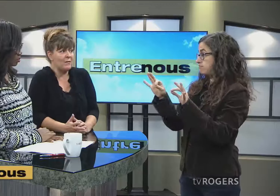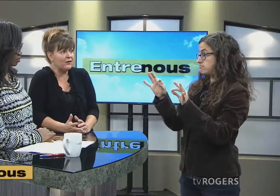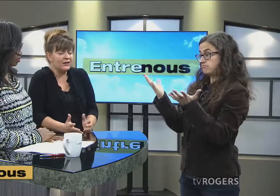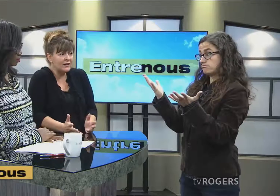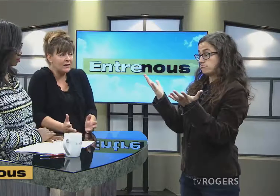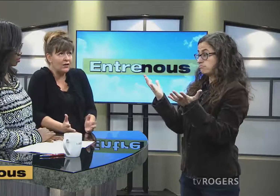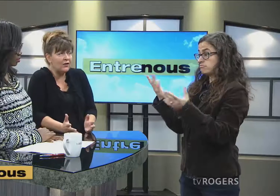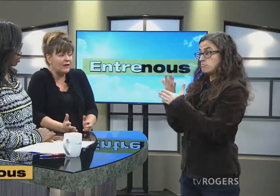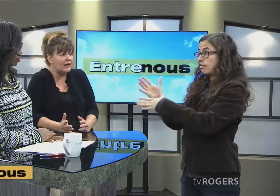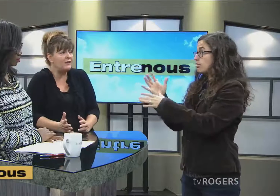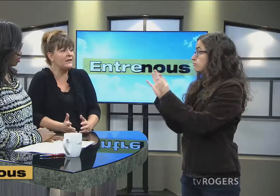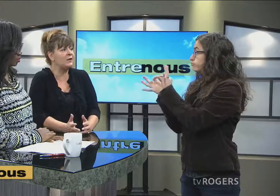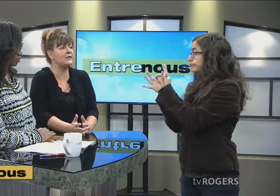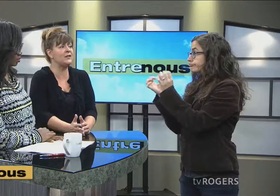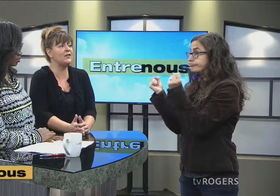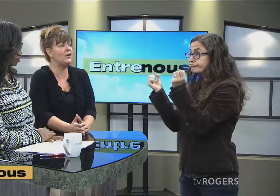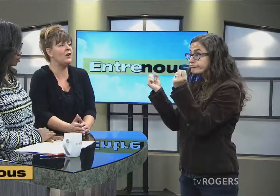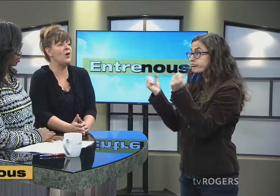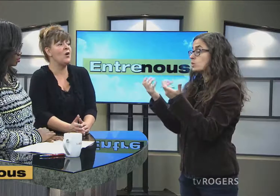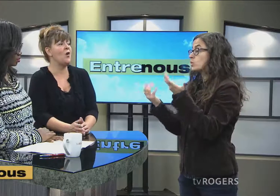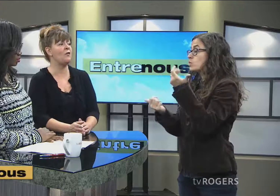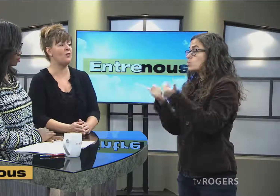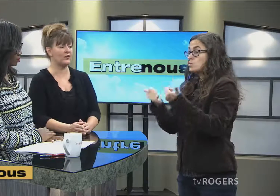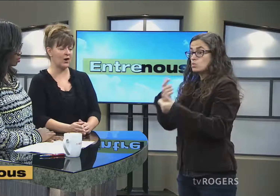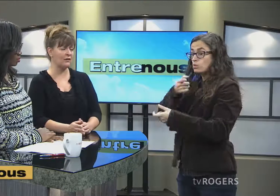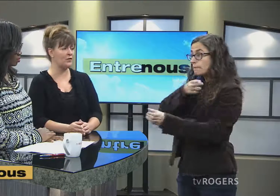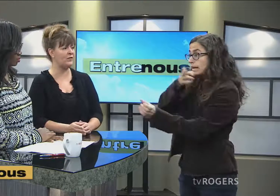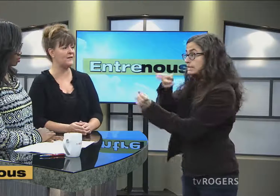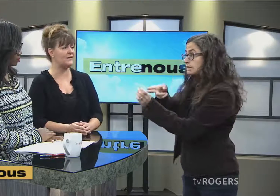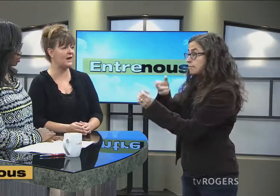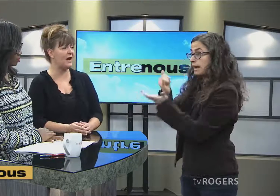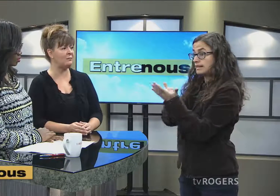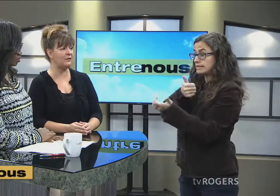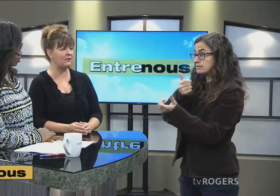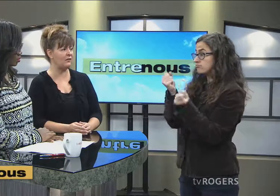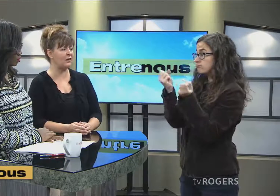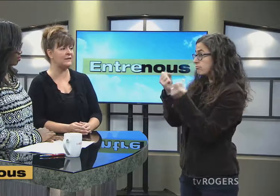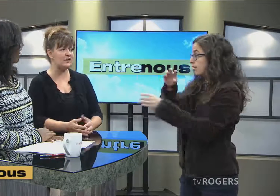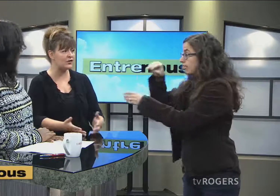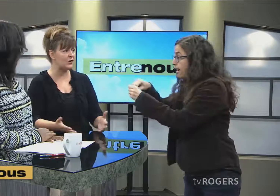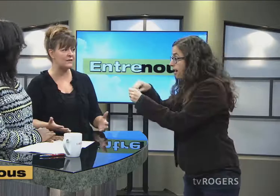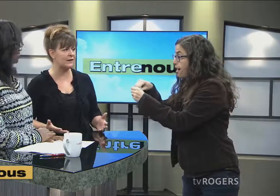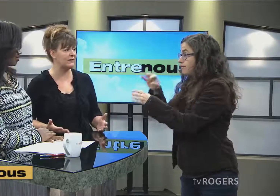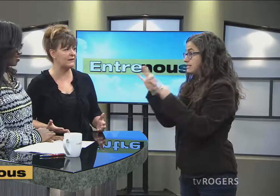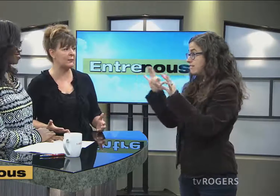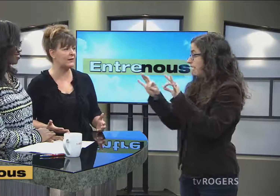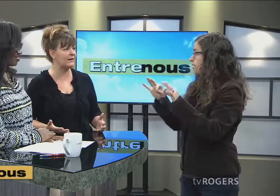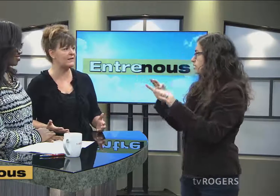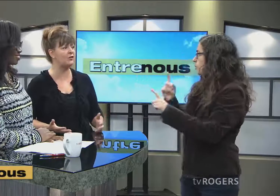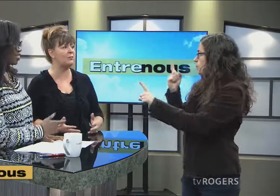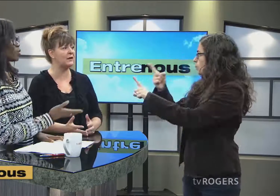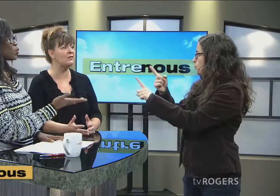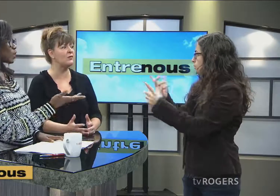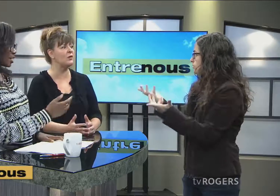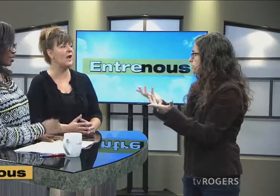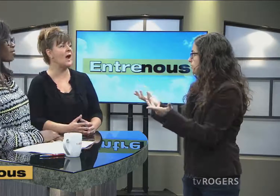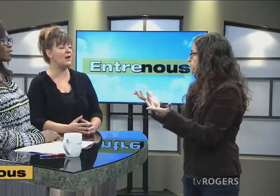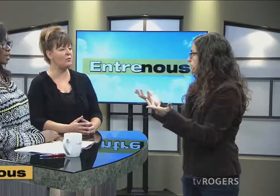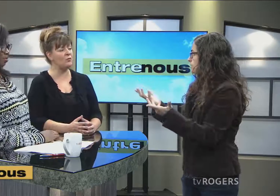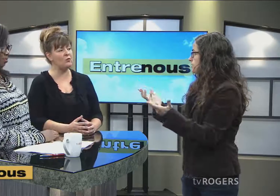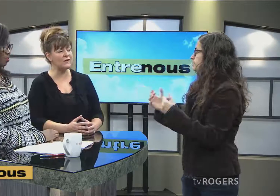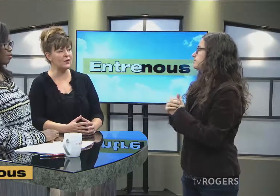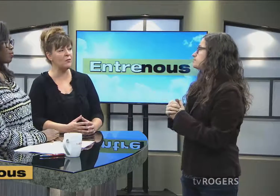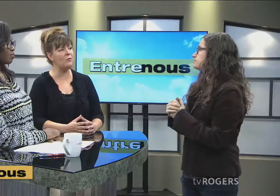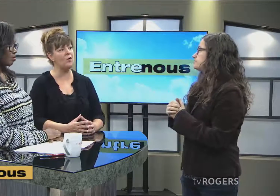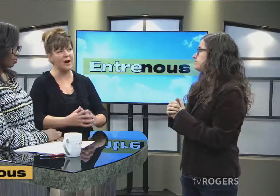savez, à un moment donné, dans l'avenir, peut-être que on va se rendre à un festival, puis il va y avoir déjà un service d'interprétation de prévu. Oui.